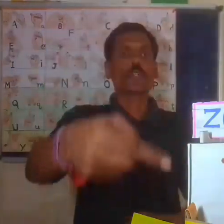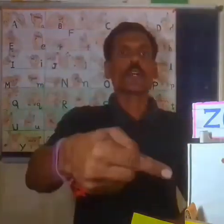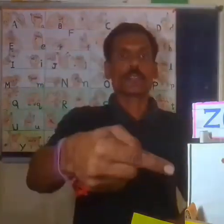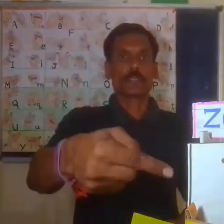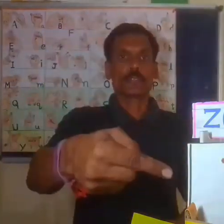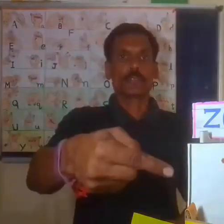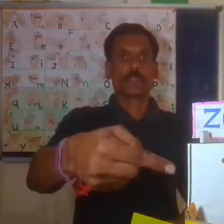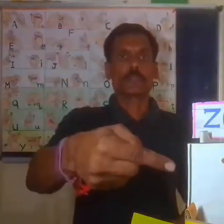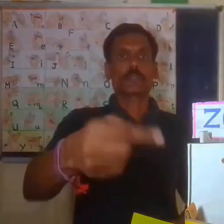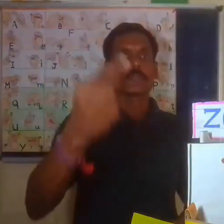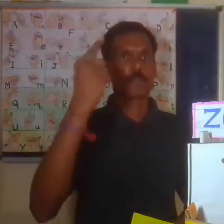जॉन